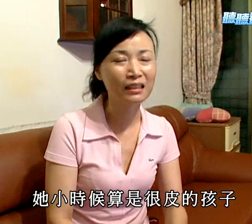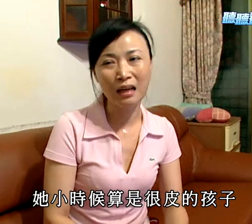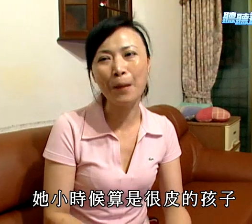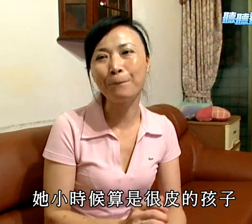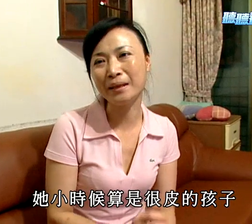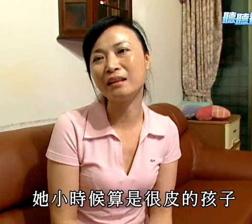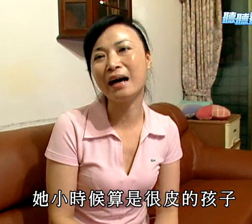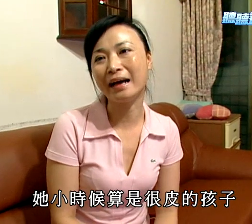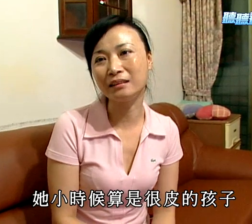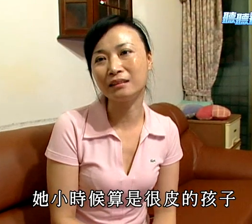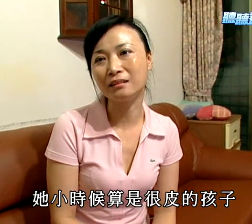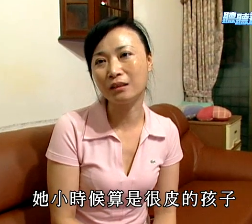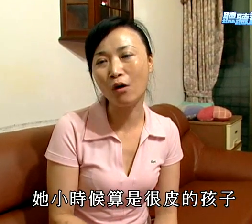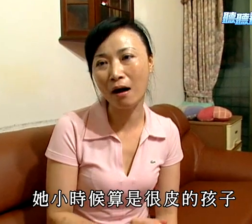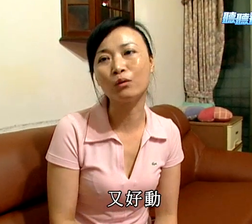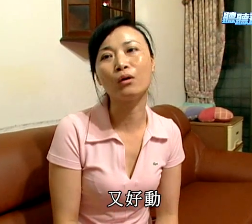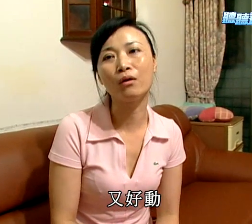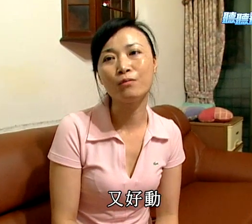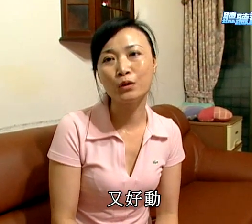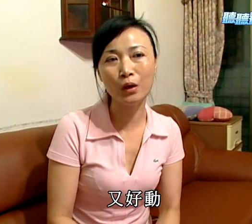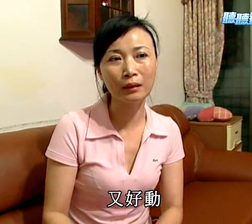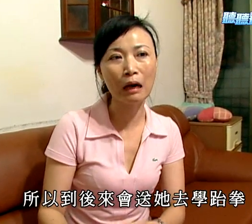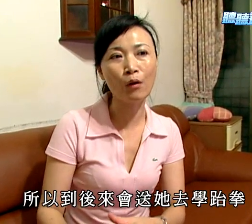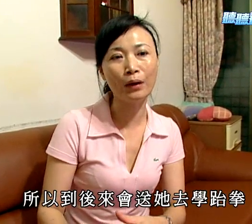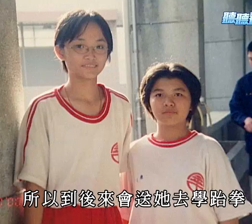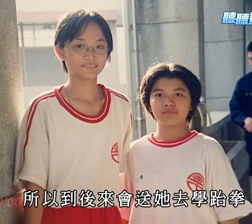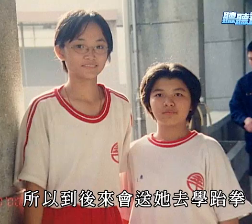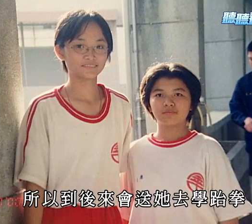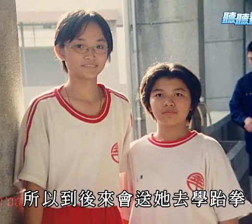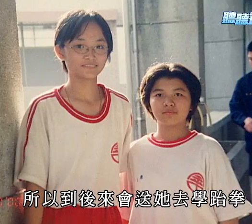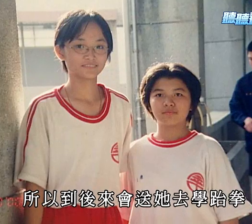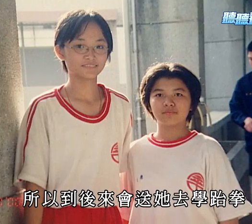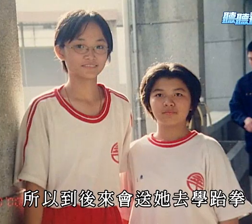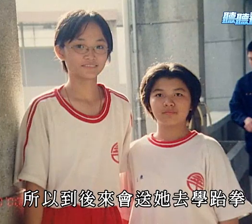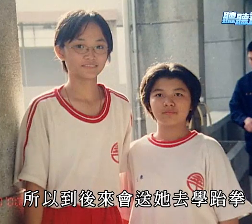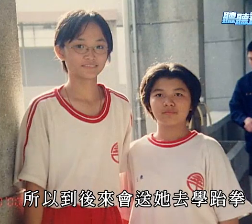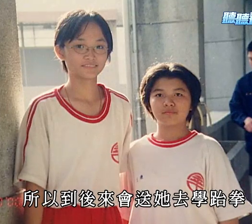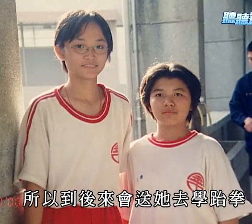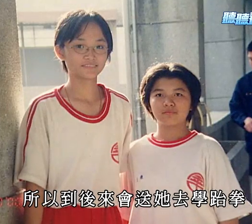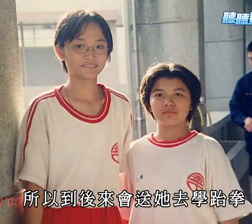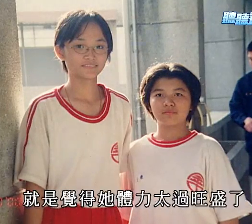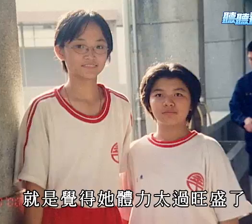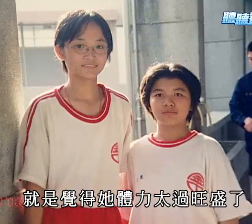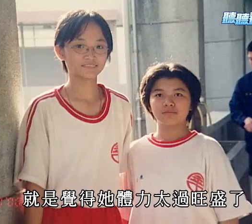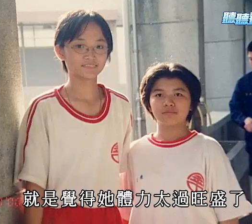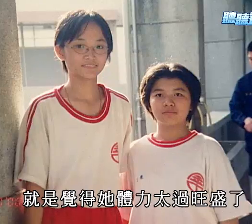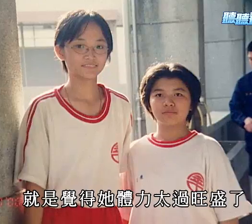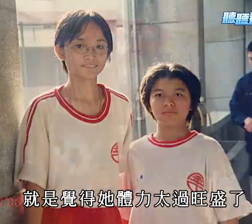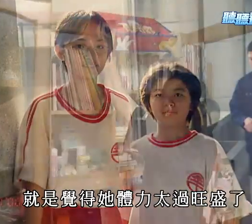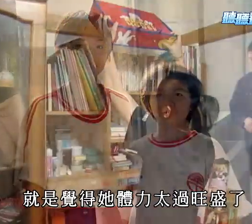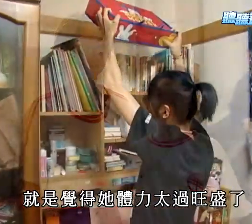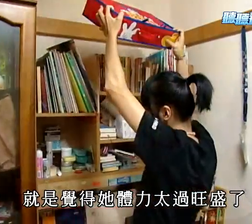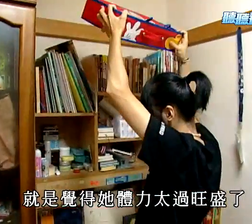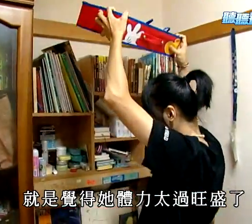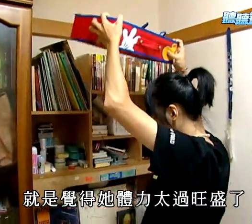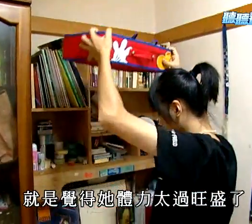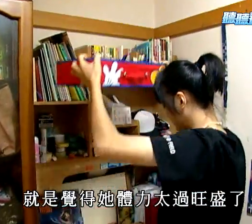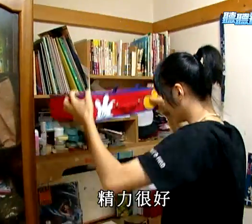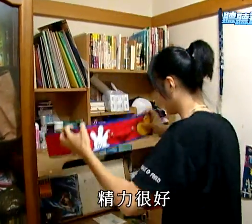很皮的孩子，又好动，所以到后来会送他去学跆拳，就是觉得他体力太过旺盛了，精力很